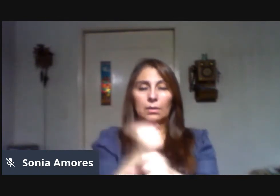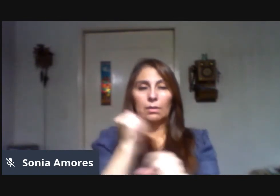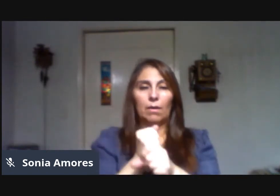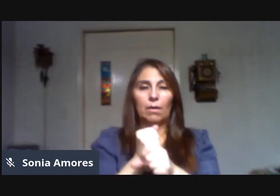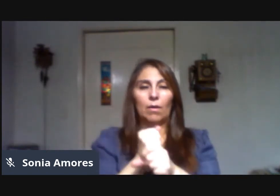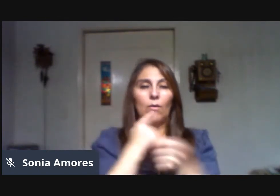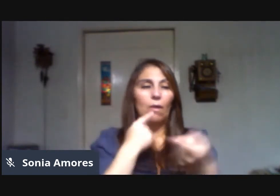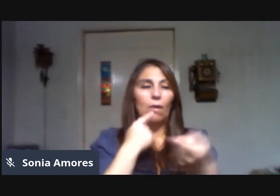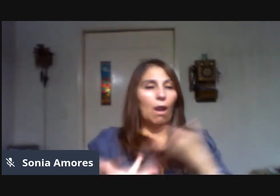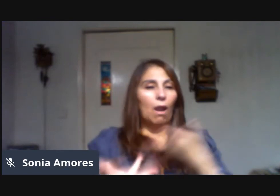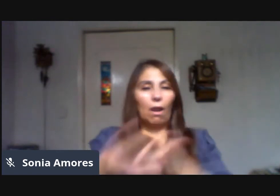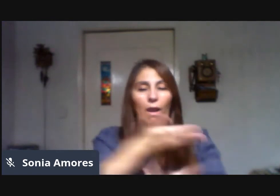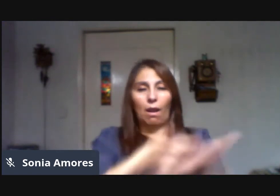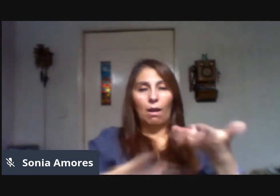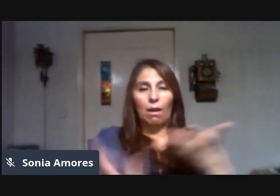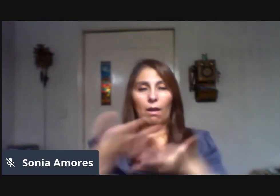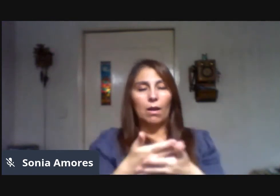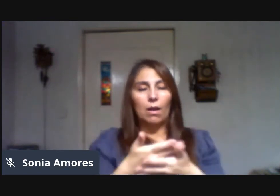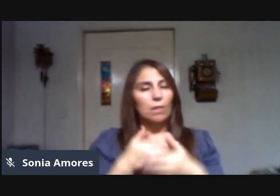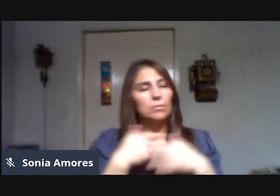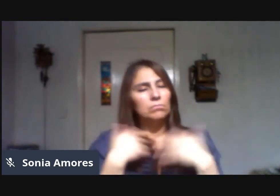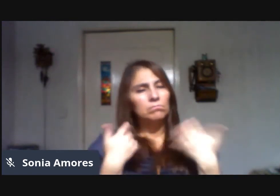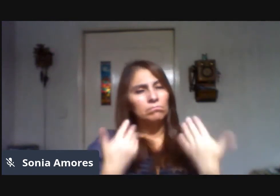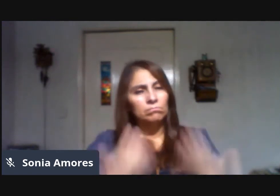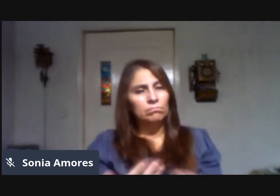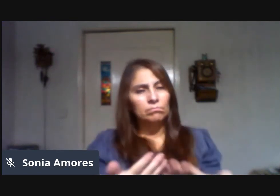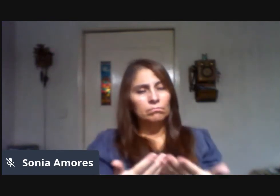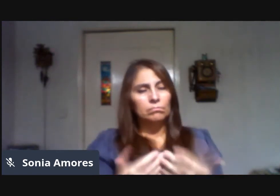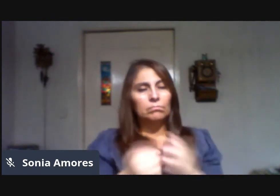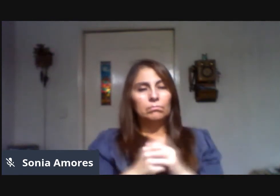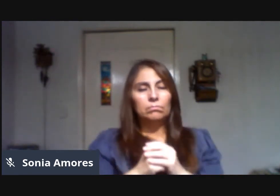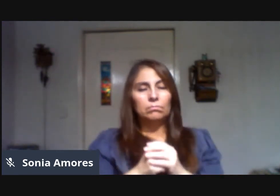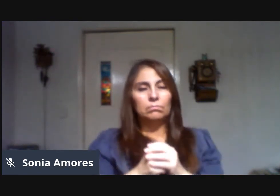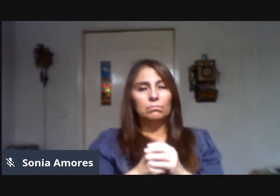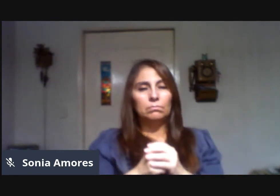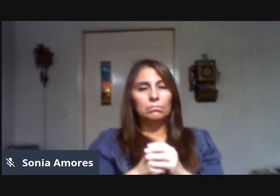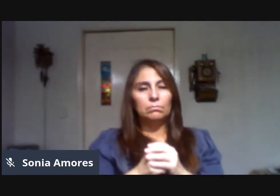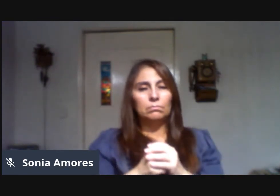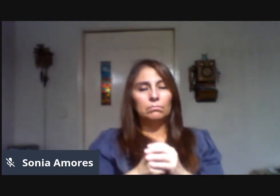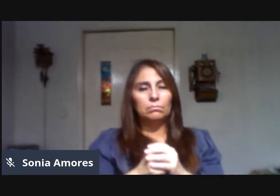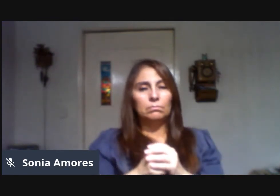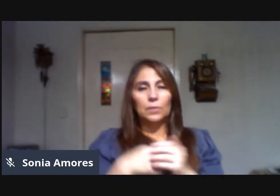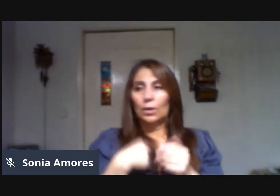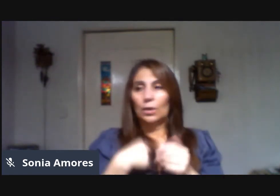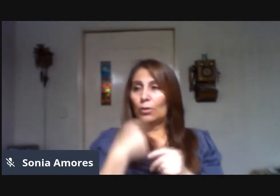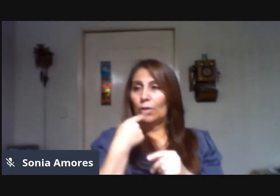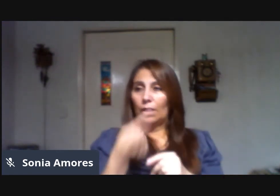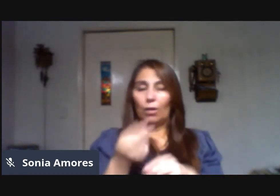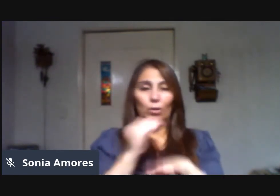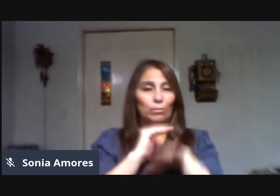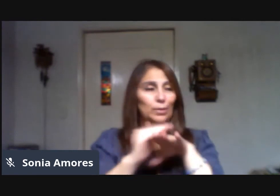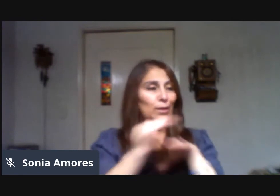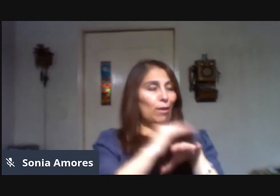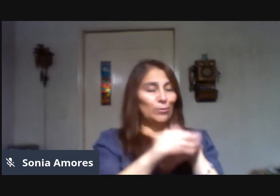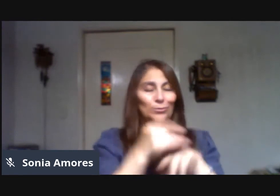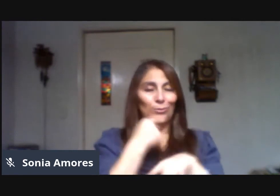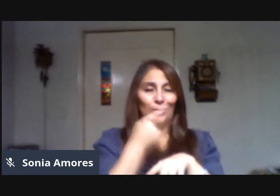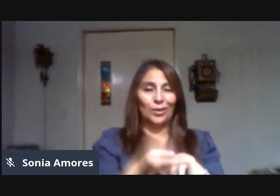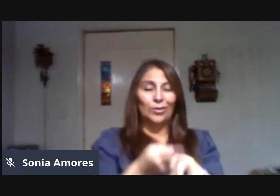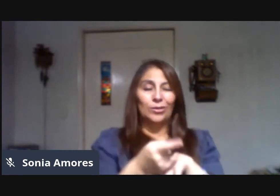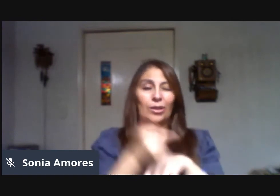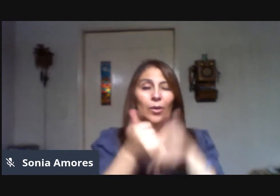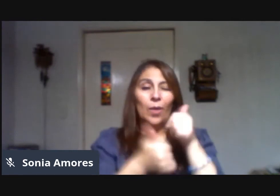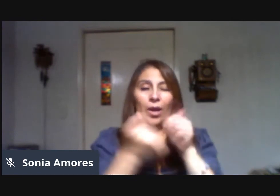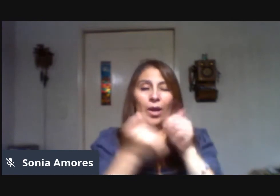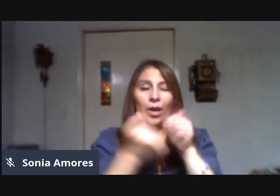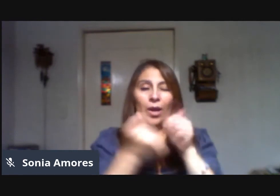es algo que no se nombró por parte de nuestros invitados también, y tiene que ver con el escenario de la